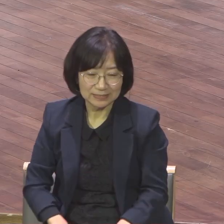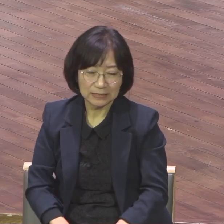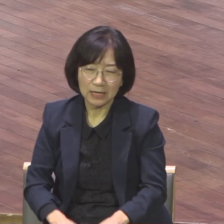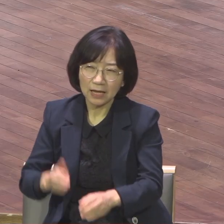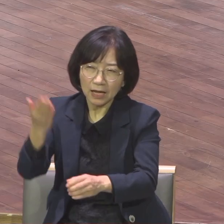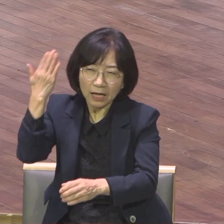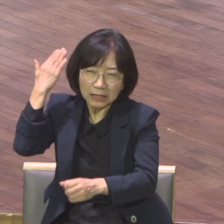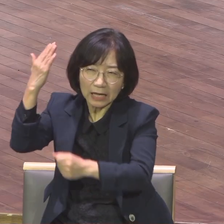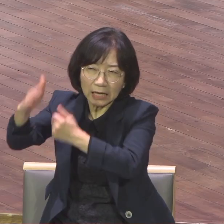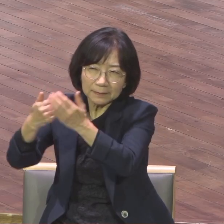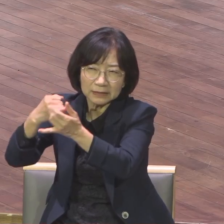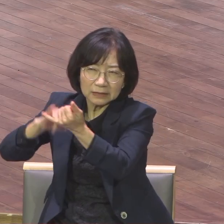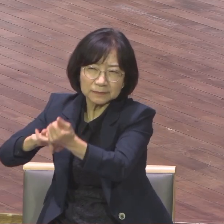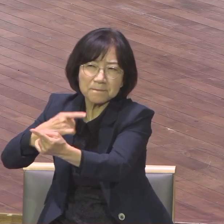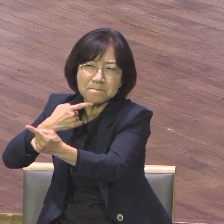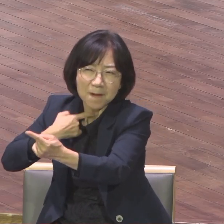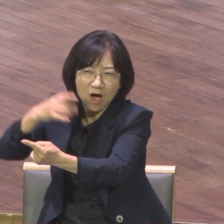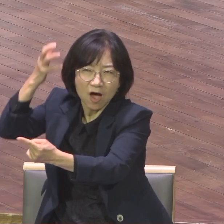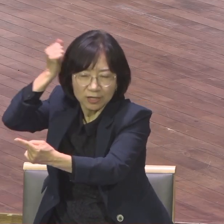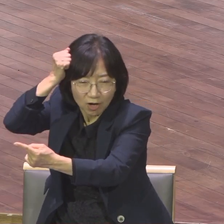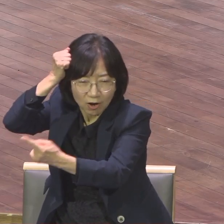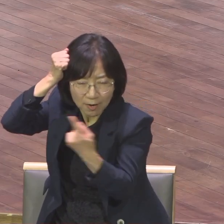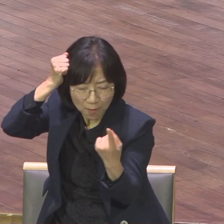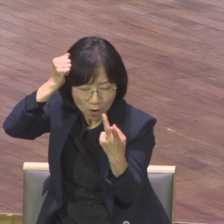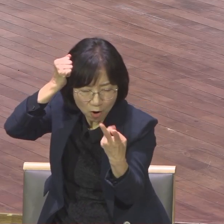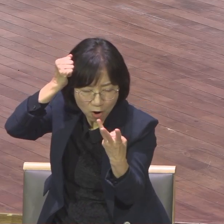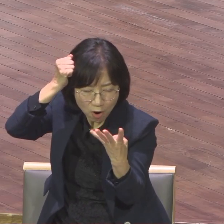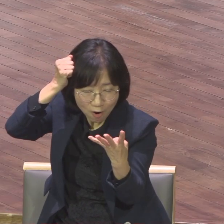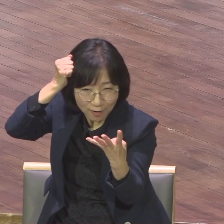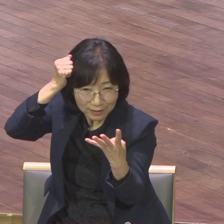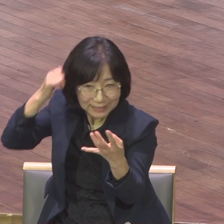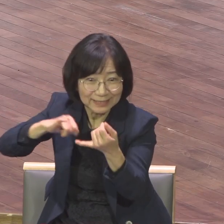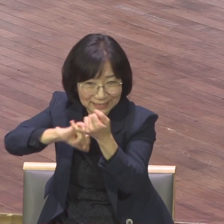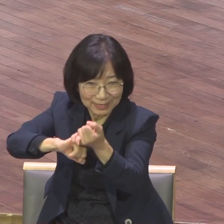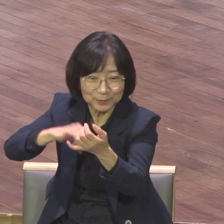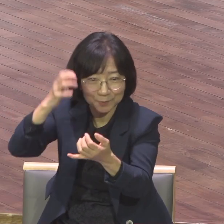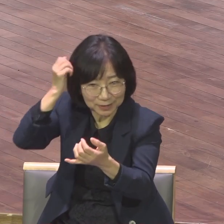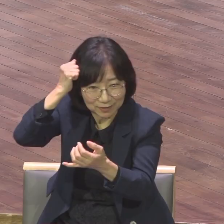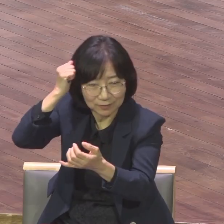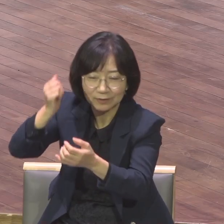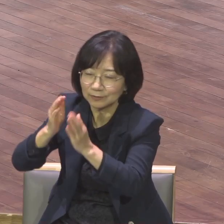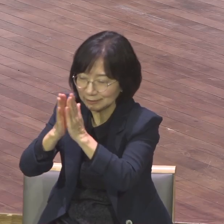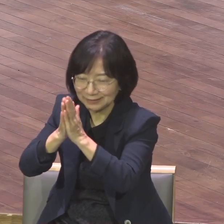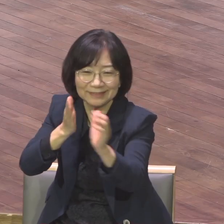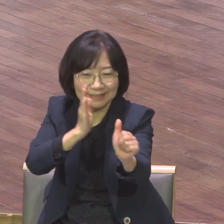말이에요. 기도를 언약 기도하기 위해서. 그래서